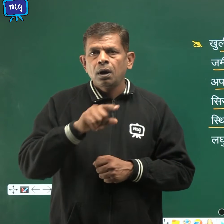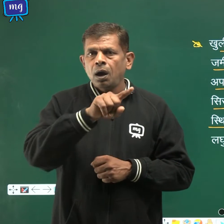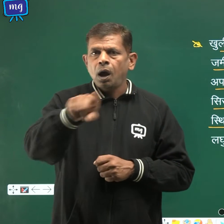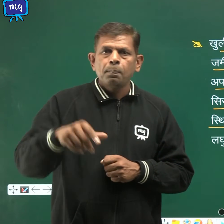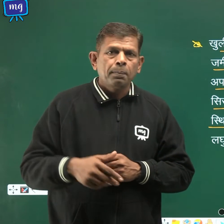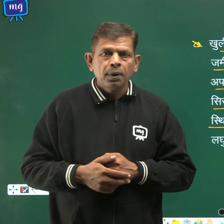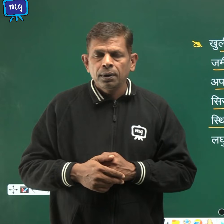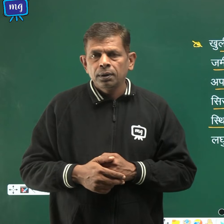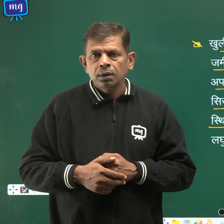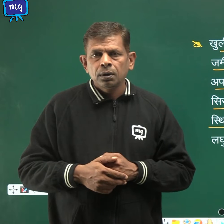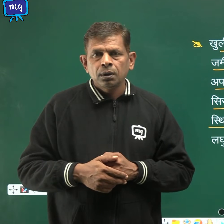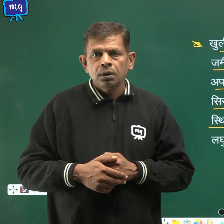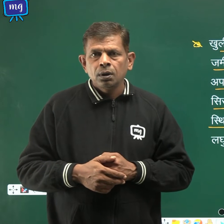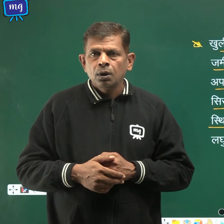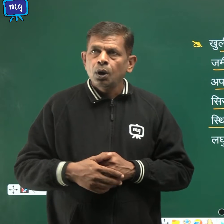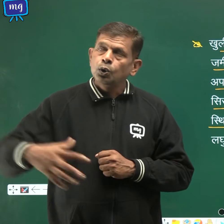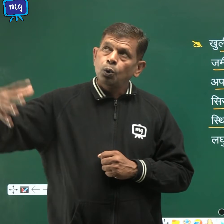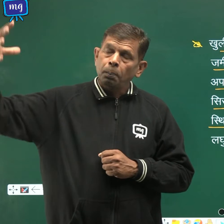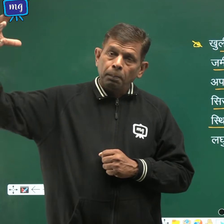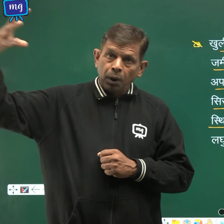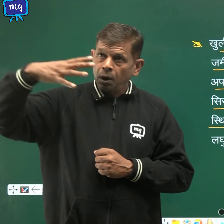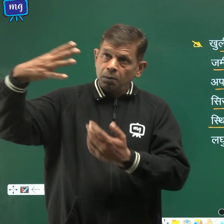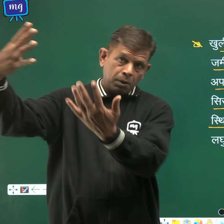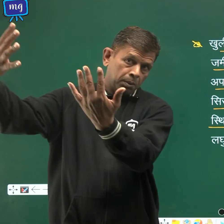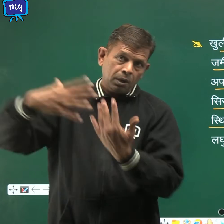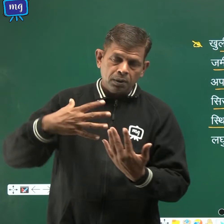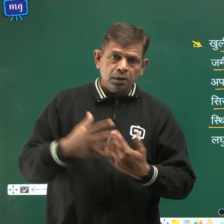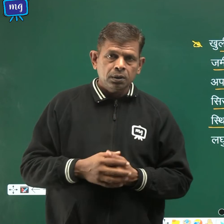आप आघात के लिए